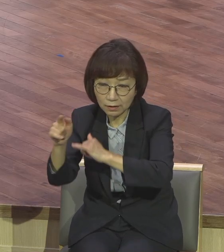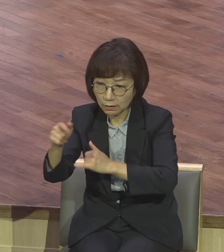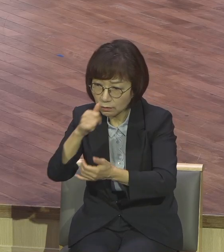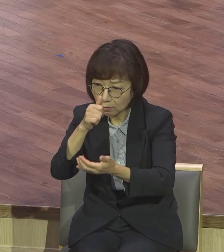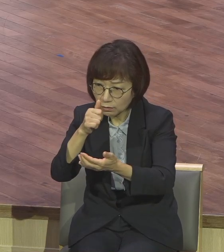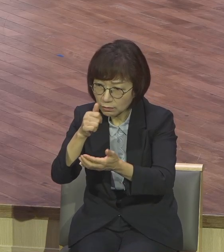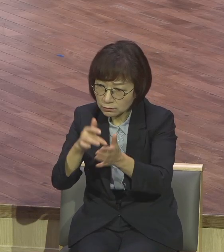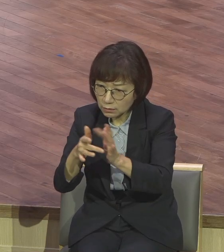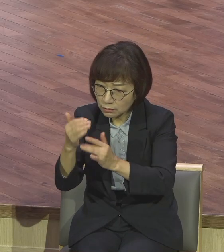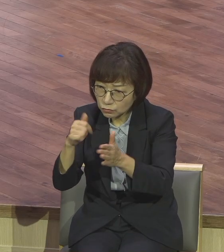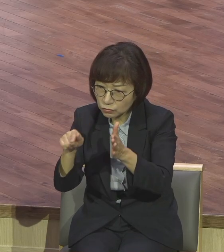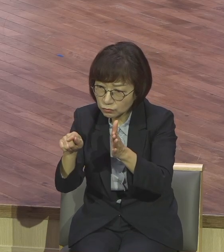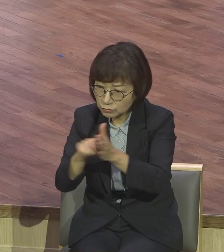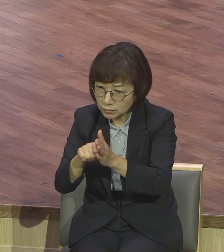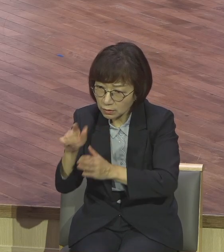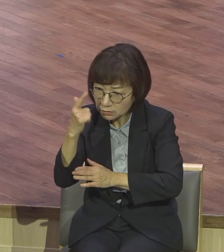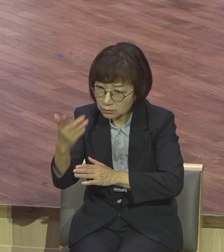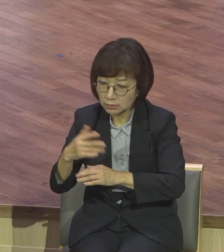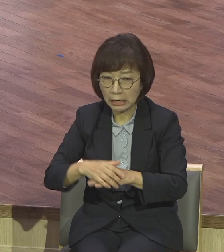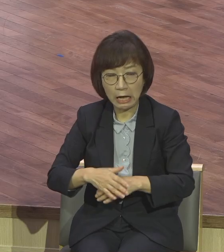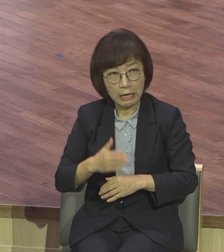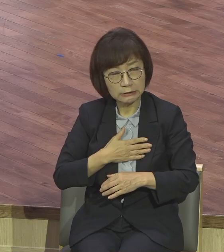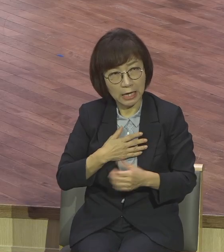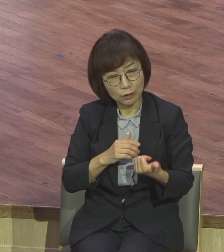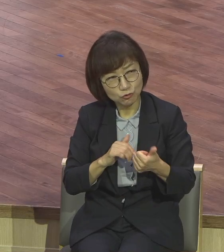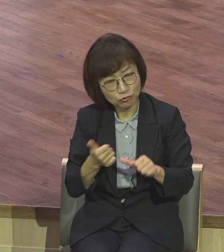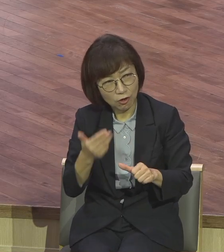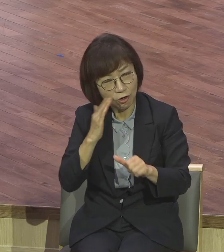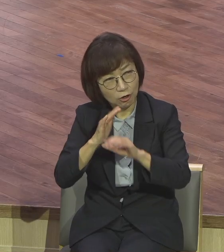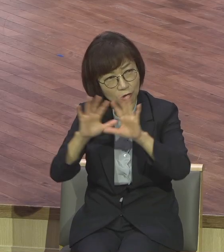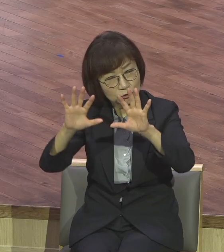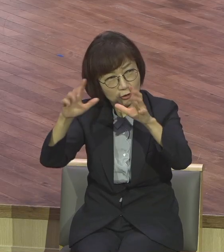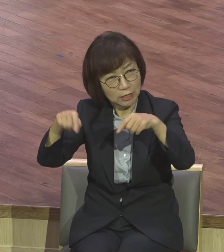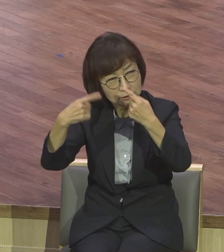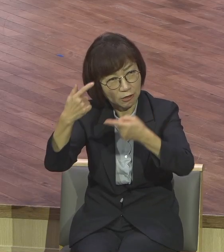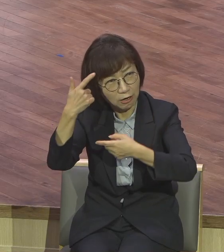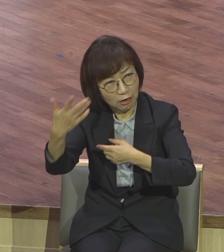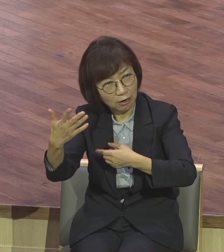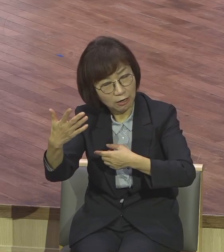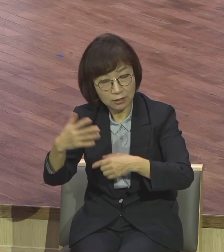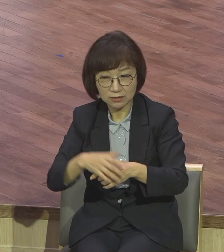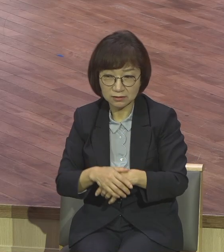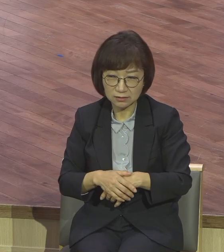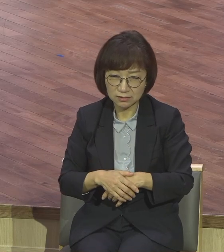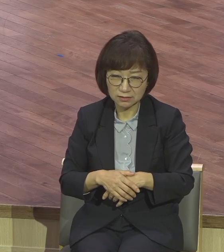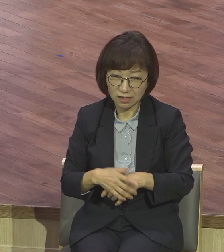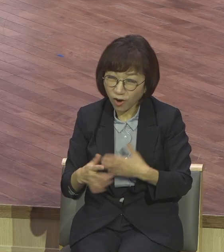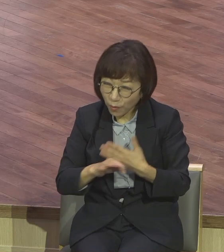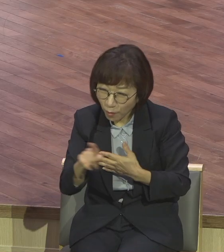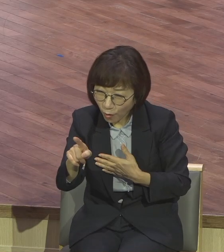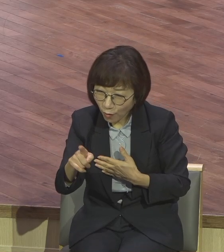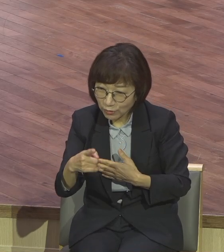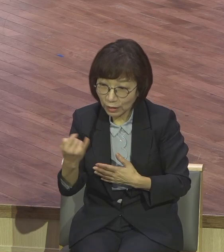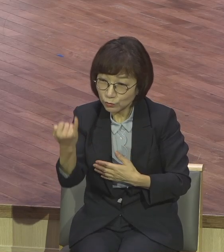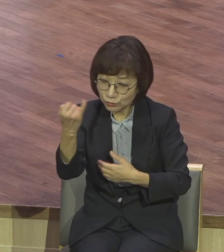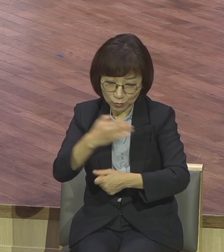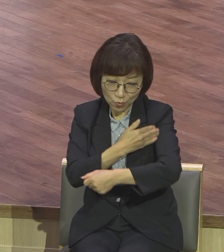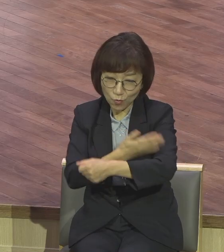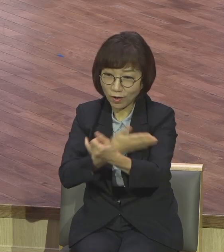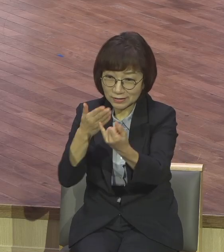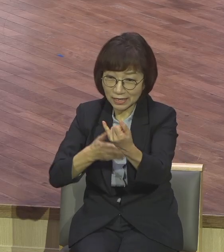내가 이래가지고 죽으면 천당 가겠나? 그럼 지옥 가겠네? 제가 많아서. 권사가